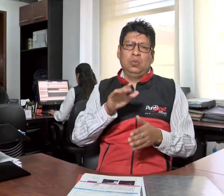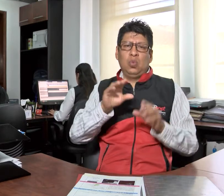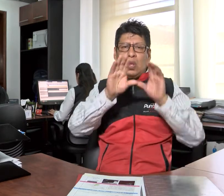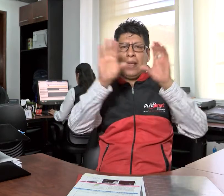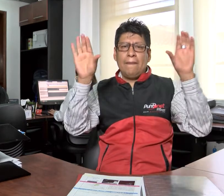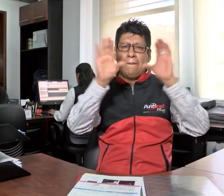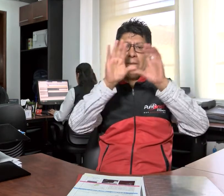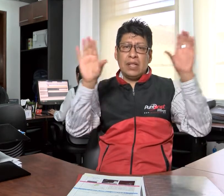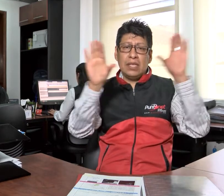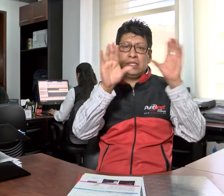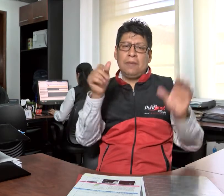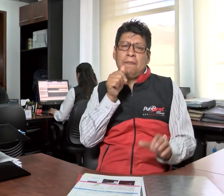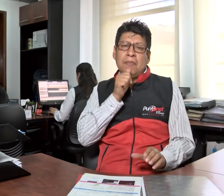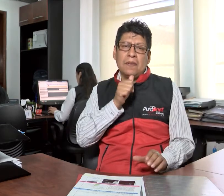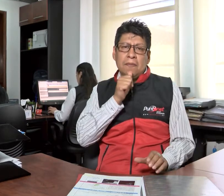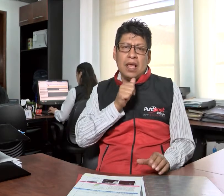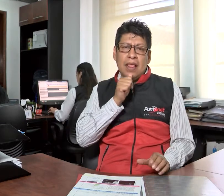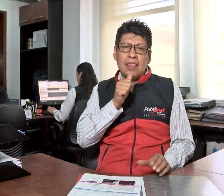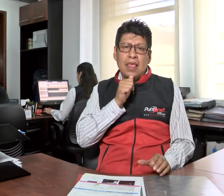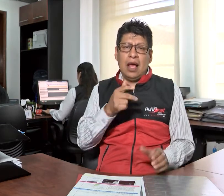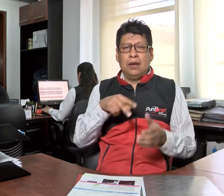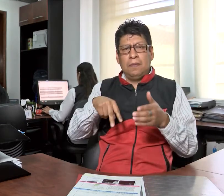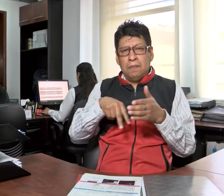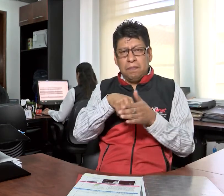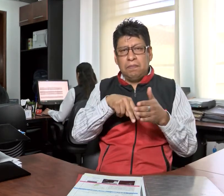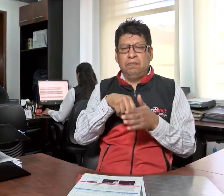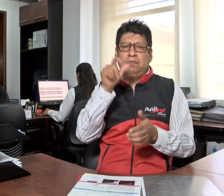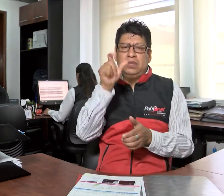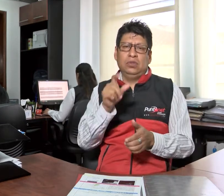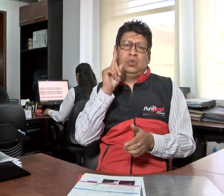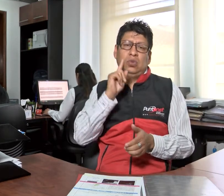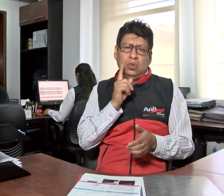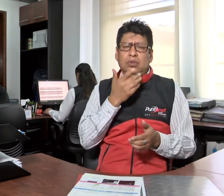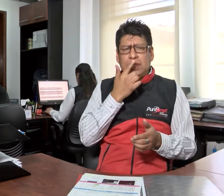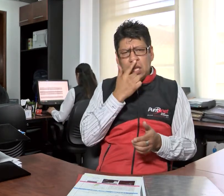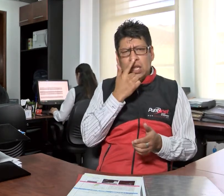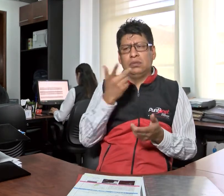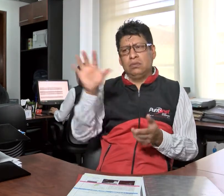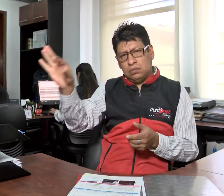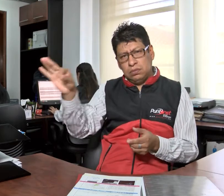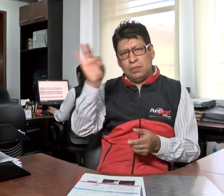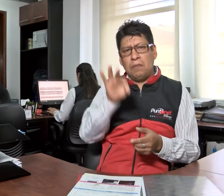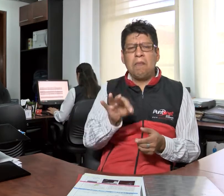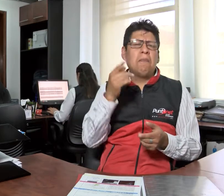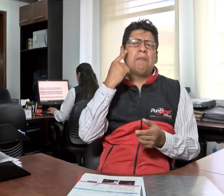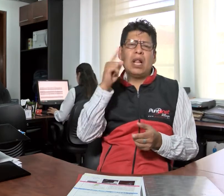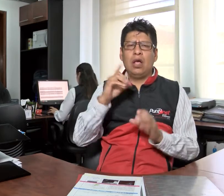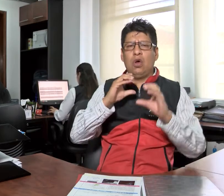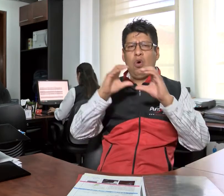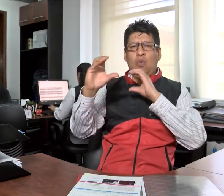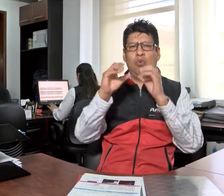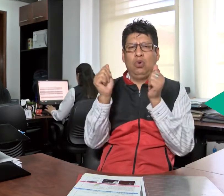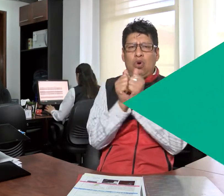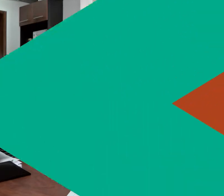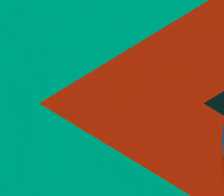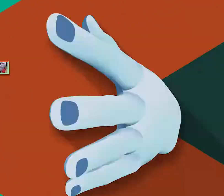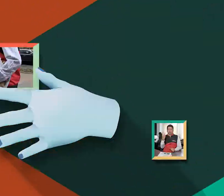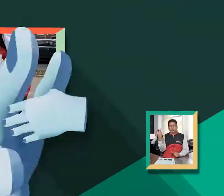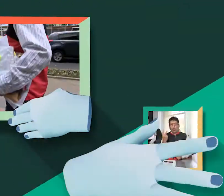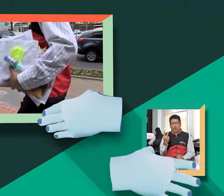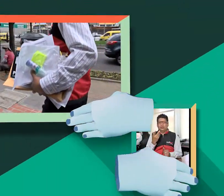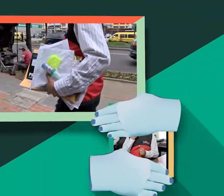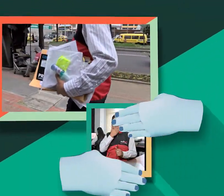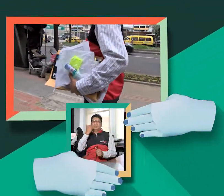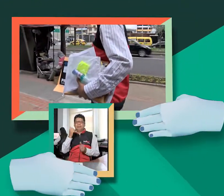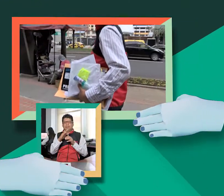si bien es cierto que son las personas sordas necesitamos también oportunidades laborales para todos